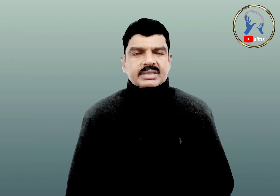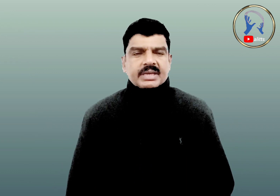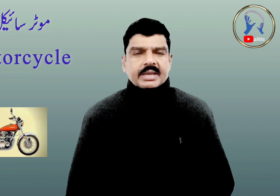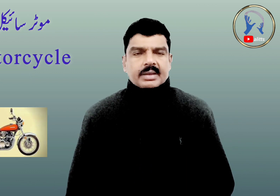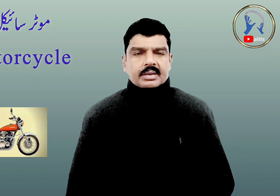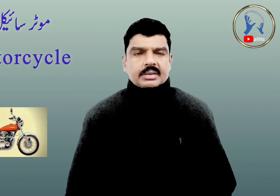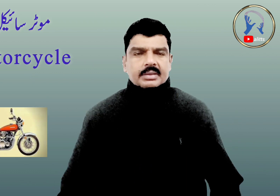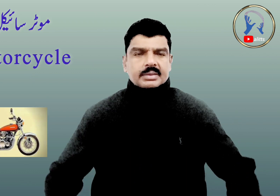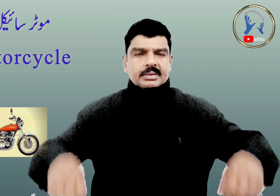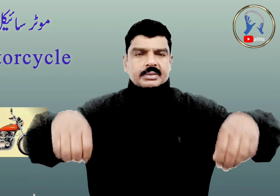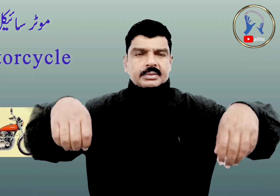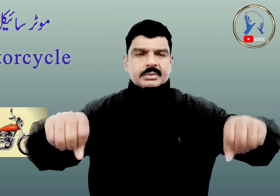मोटरसाइकिल,